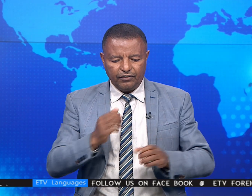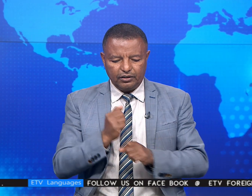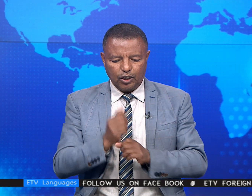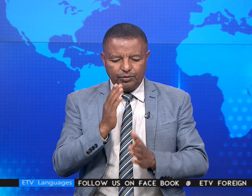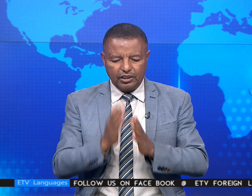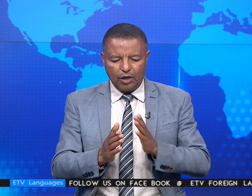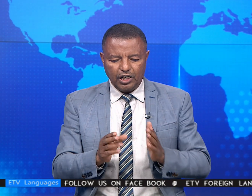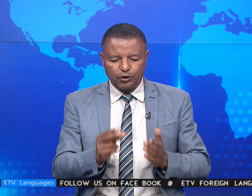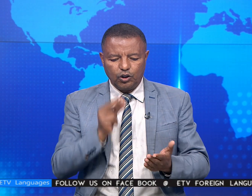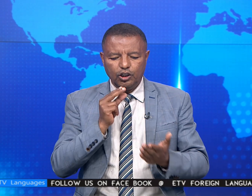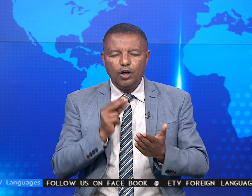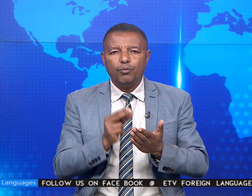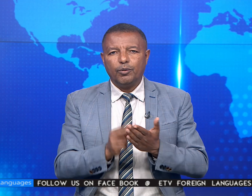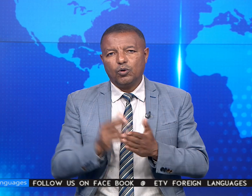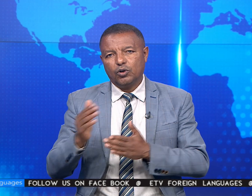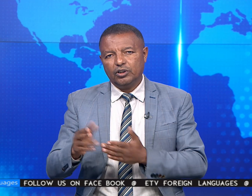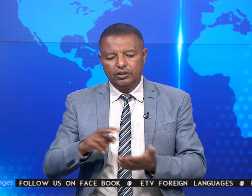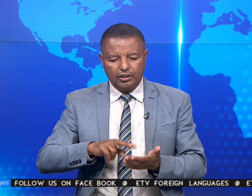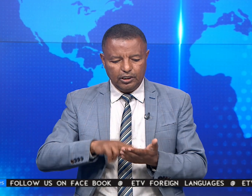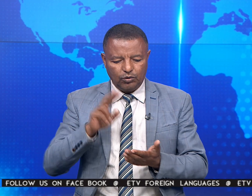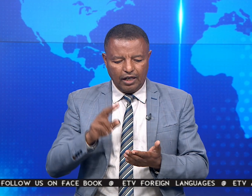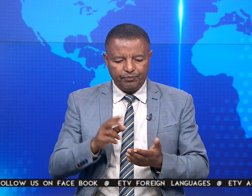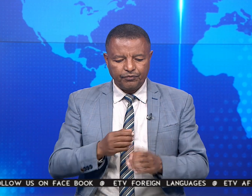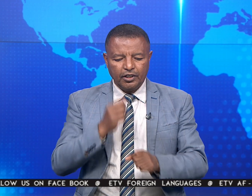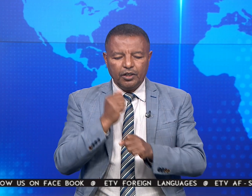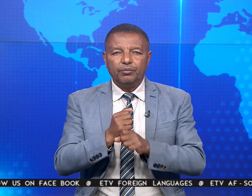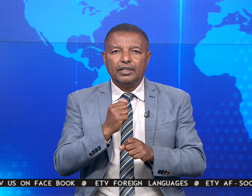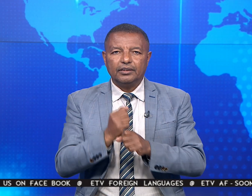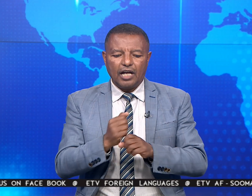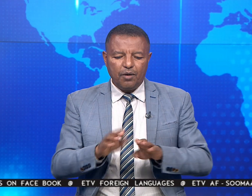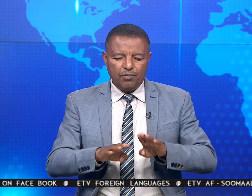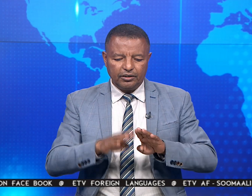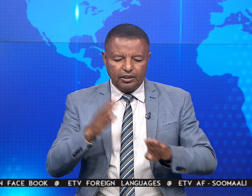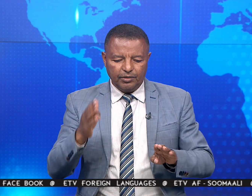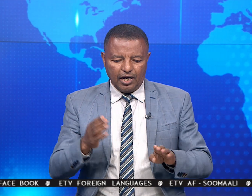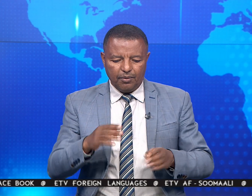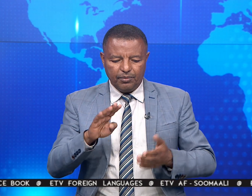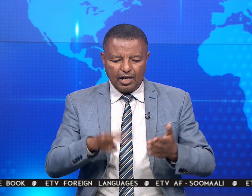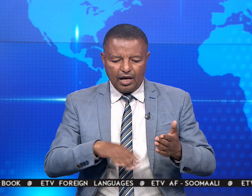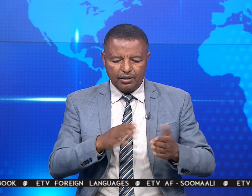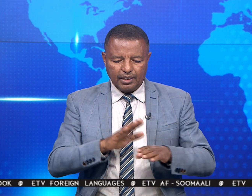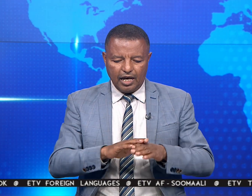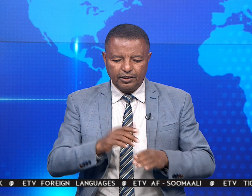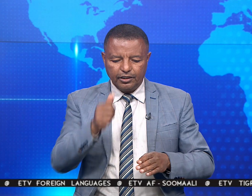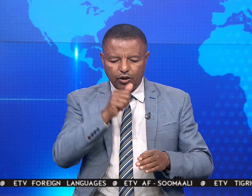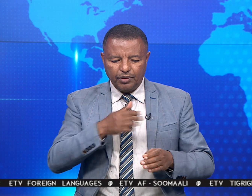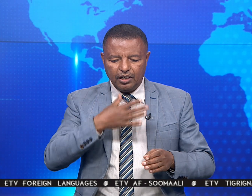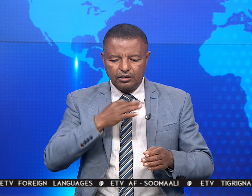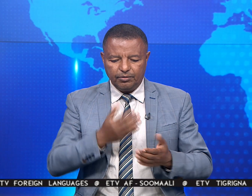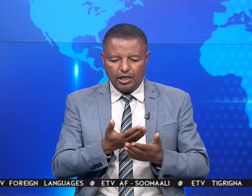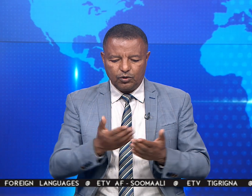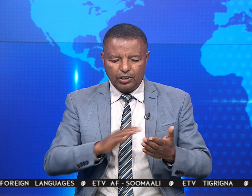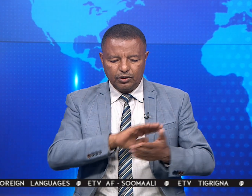የመሳሰሉት ሰፋፊ ስራዎች መከናወናቸውን በበጎ ጎን ተነስቷል። በስራ ማስጀመሪያ መርሃ ግብር ላይ